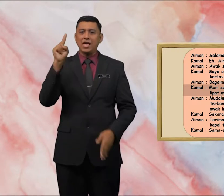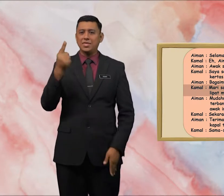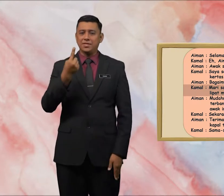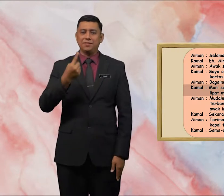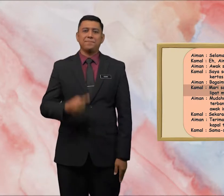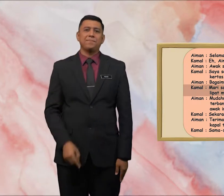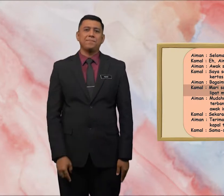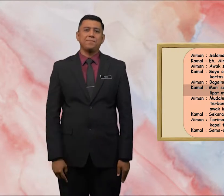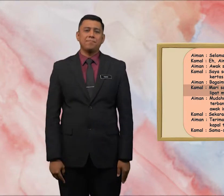sahaja.